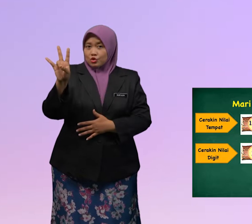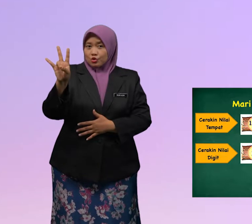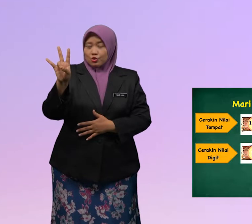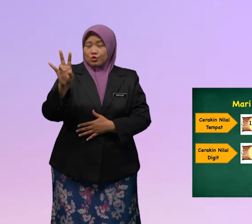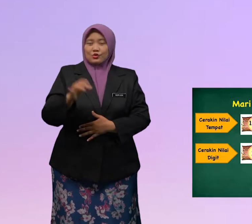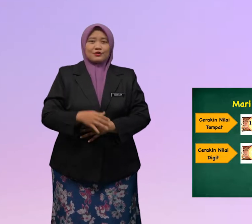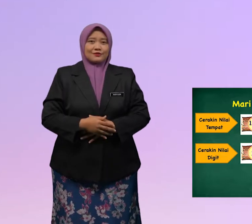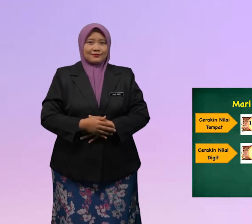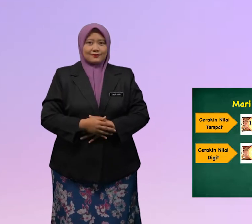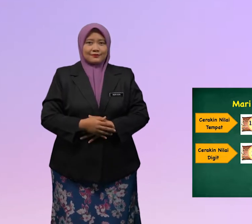7.